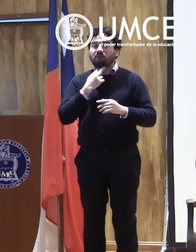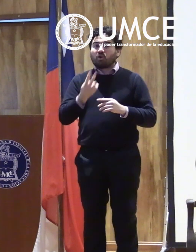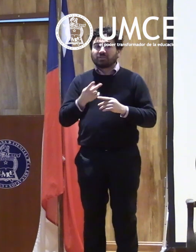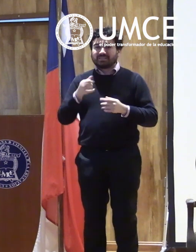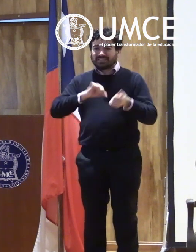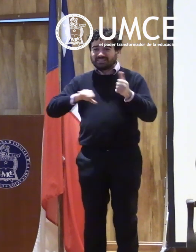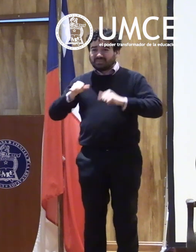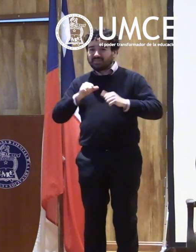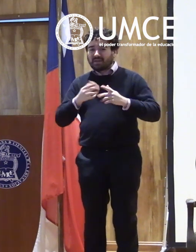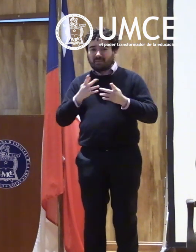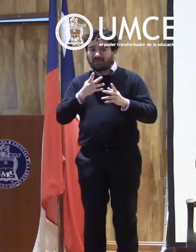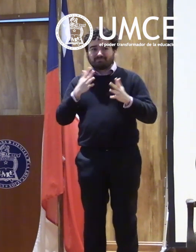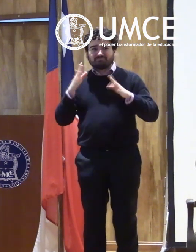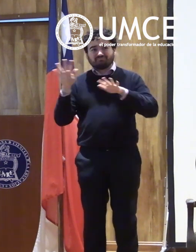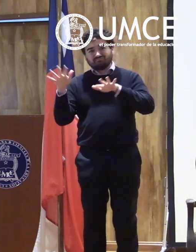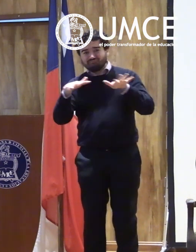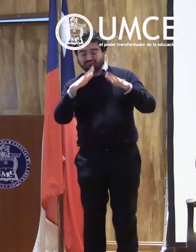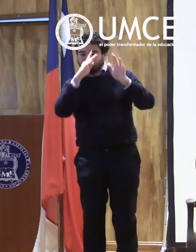de Chile.